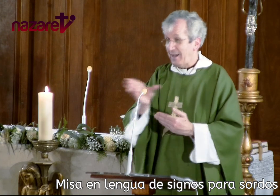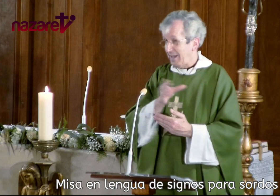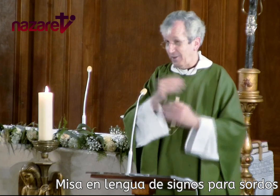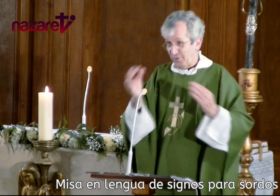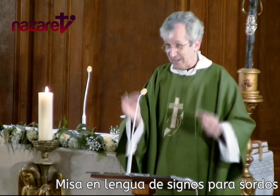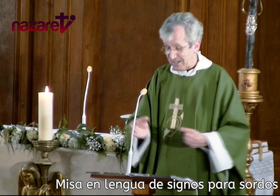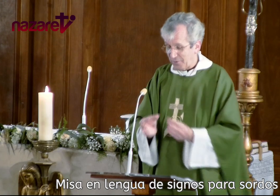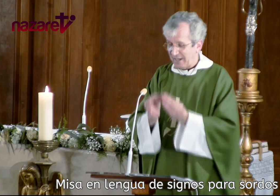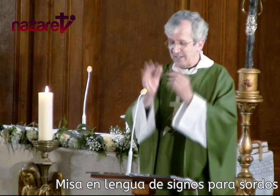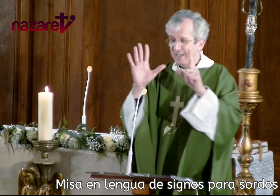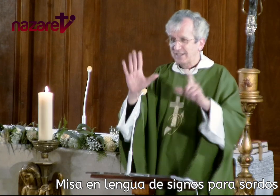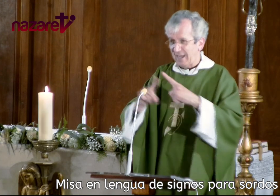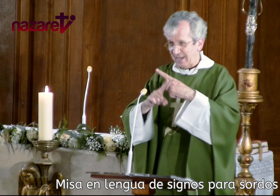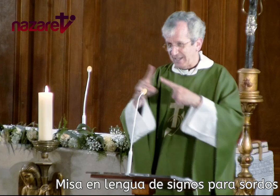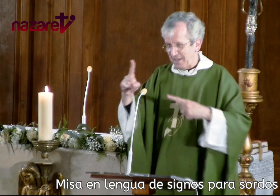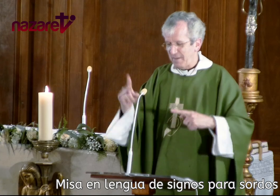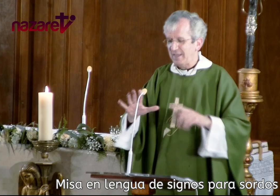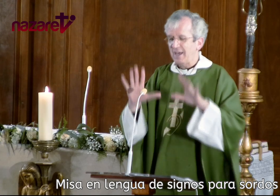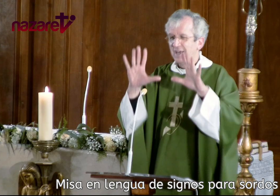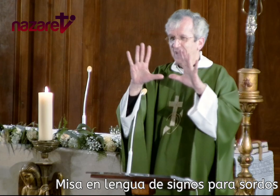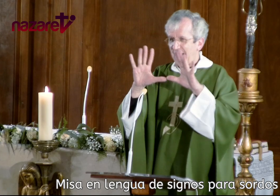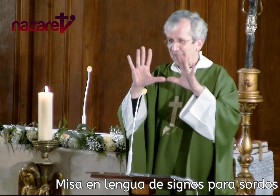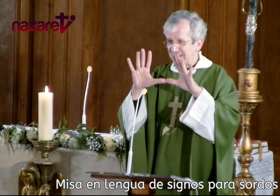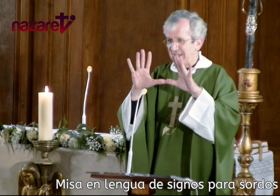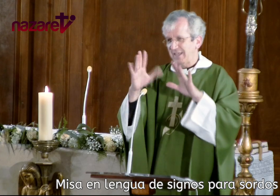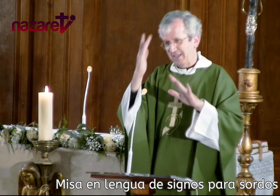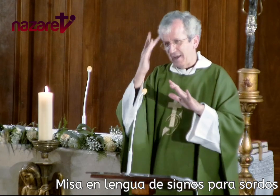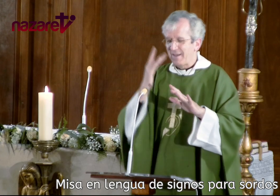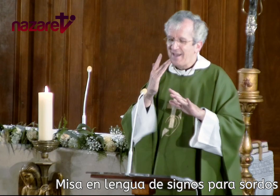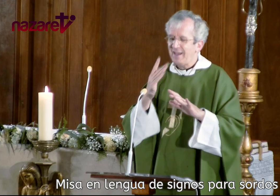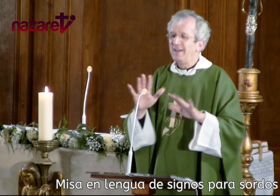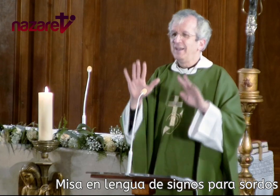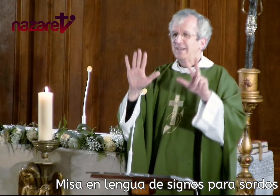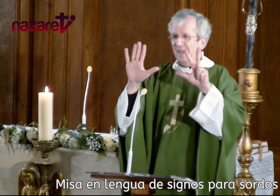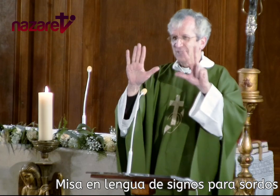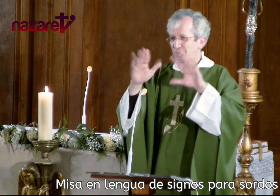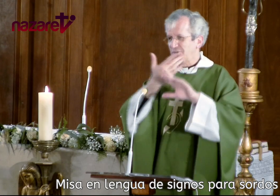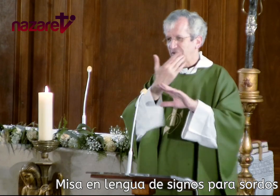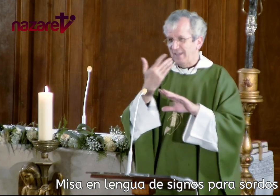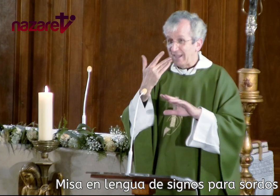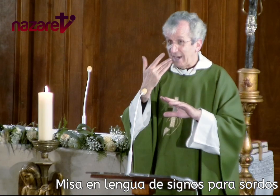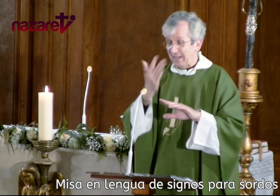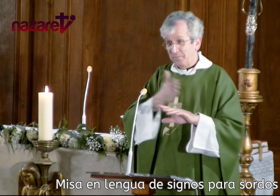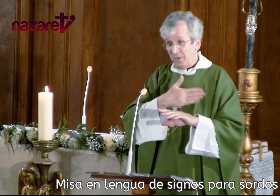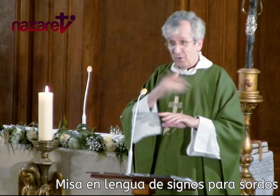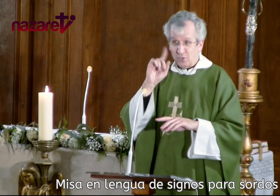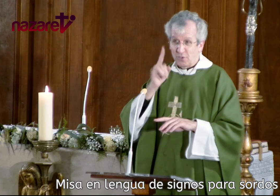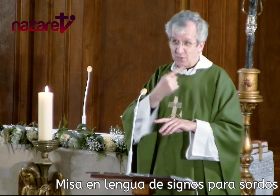en todas las eucaristías a las siete y media a las diez de la mañana y a las ocho de la tarde los sordos que